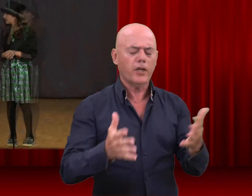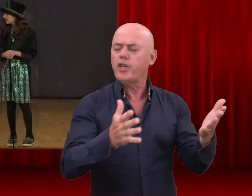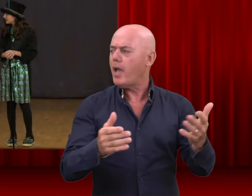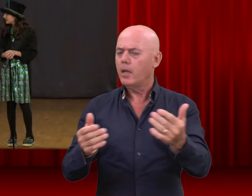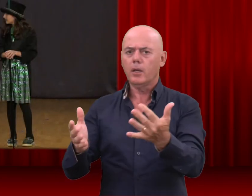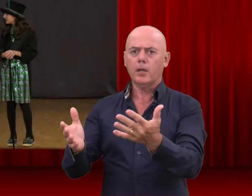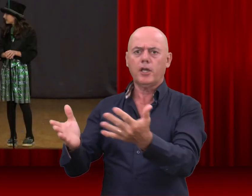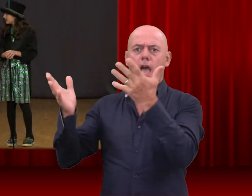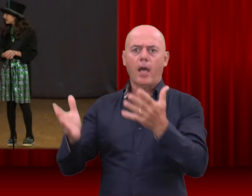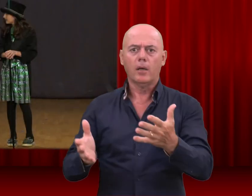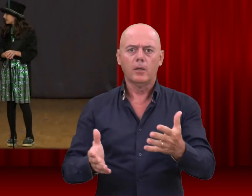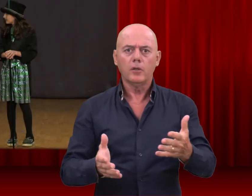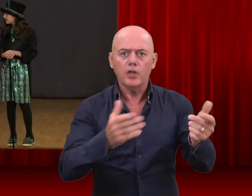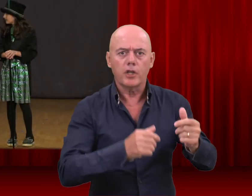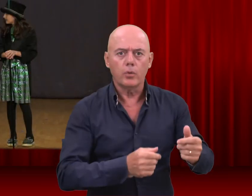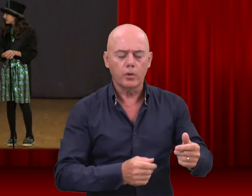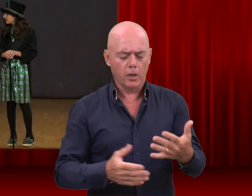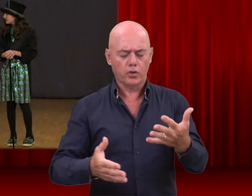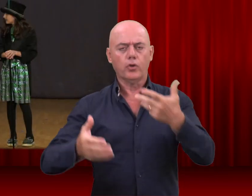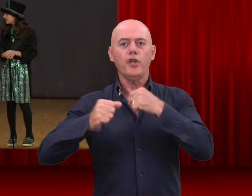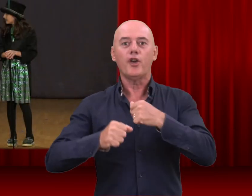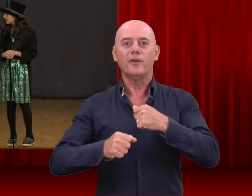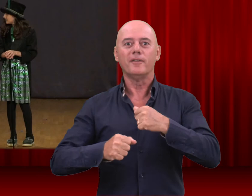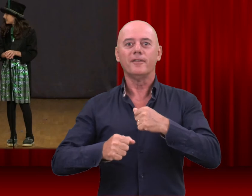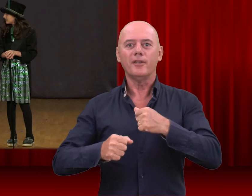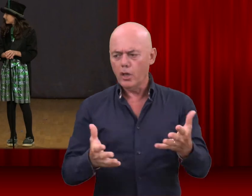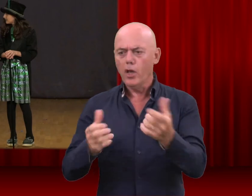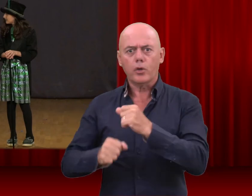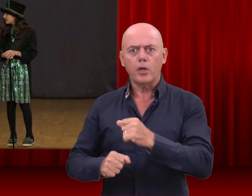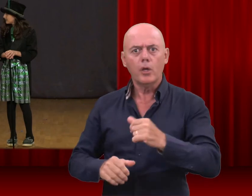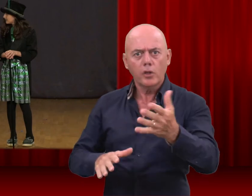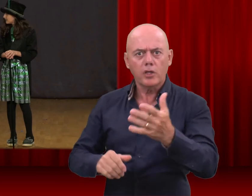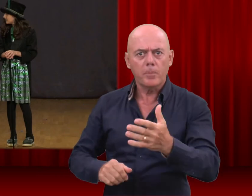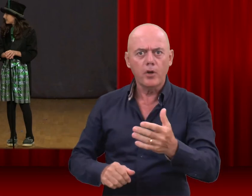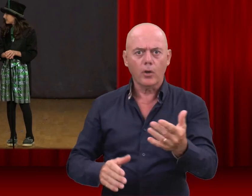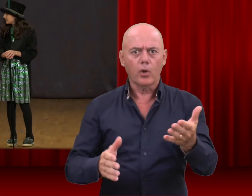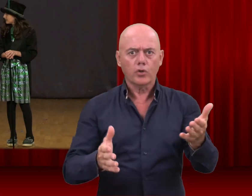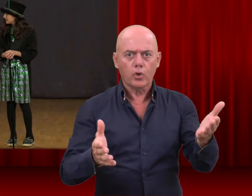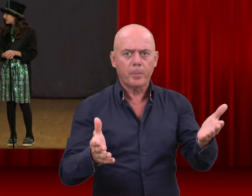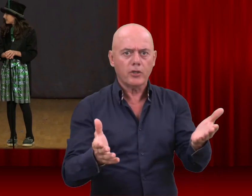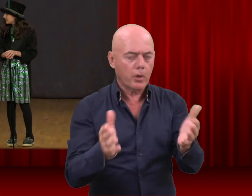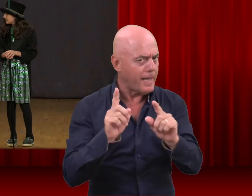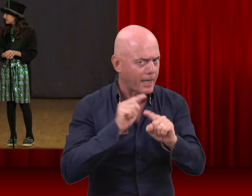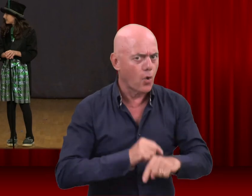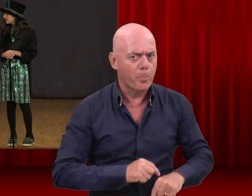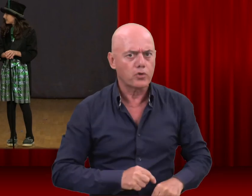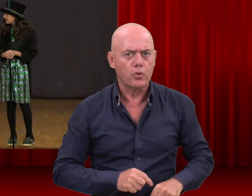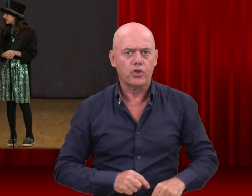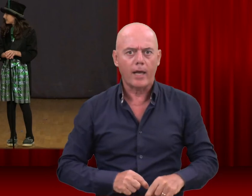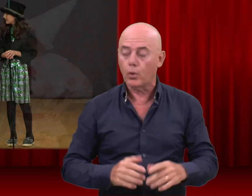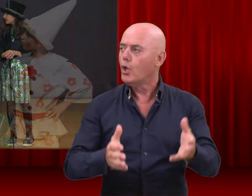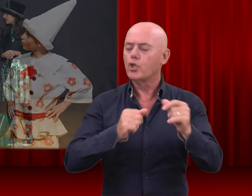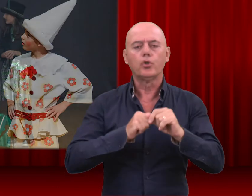Che c'è? Chi è? Disse lui. Sono io. Io chi? disse Pinocchio, sorpreso ed anche un